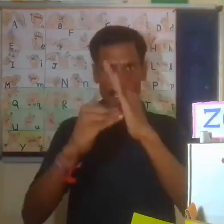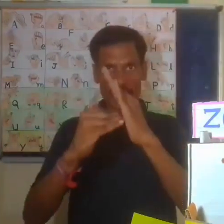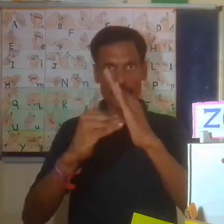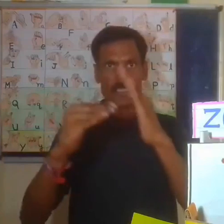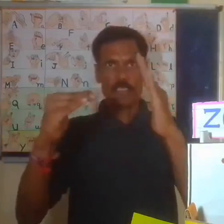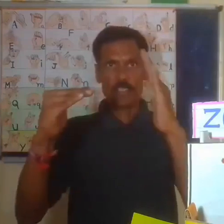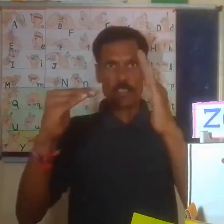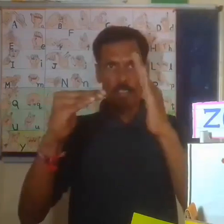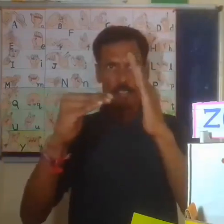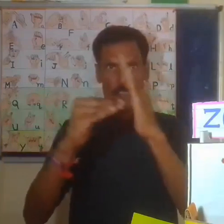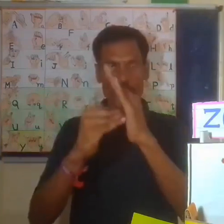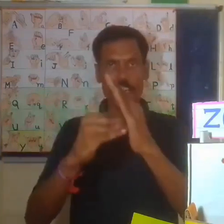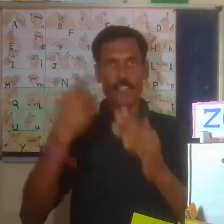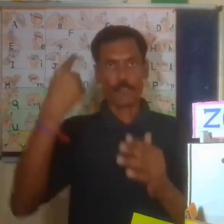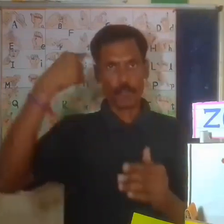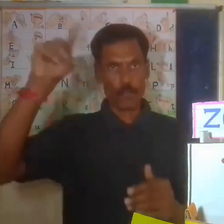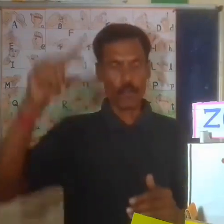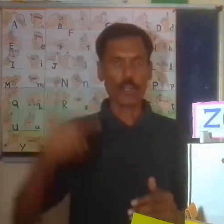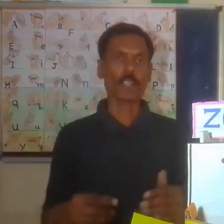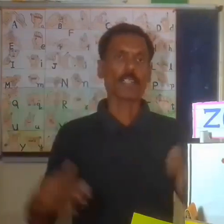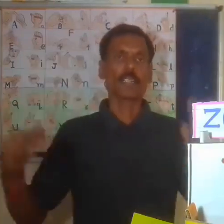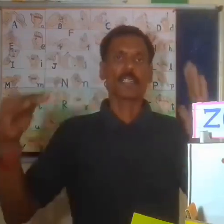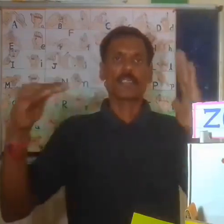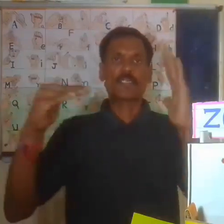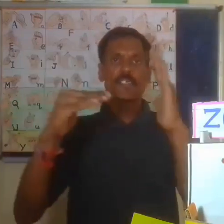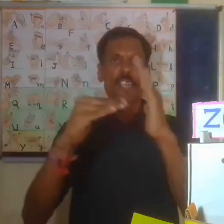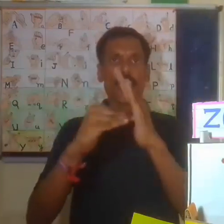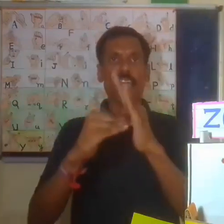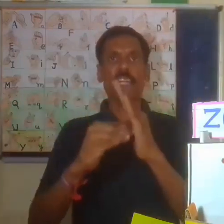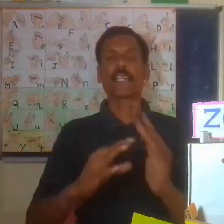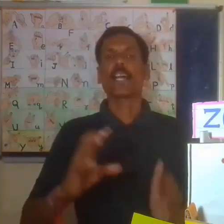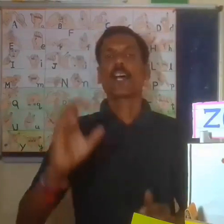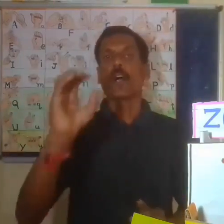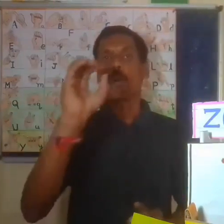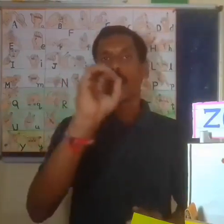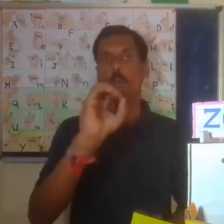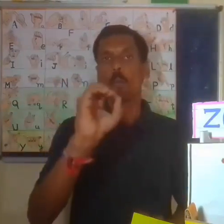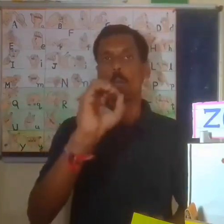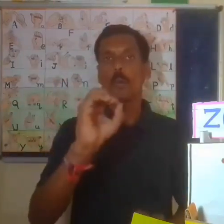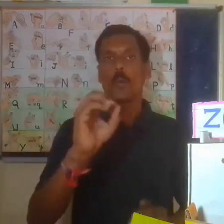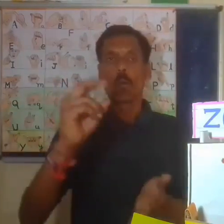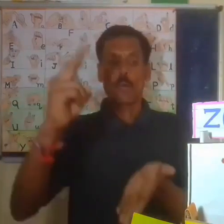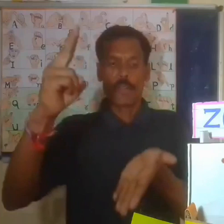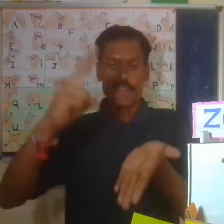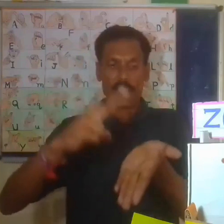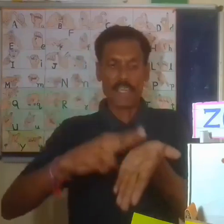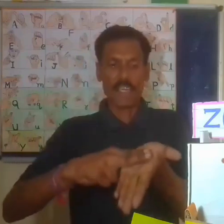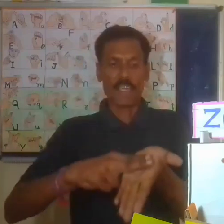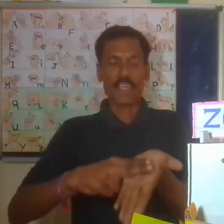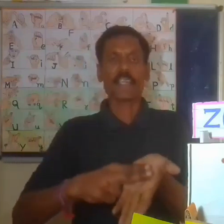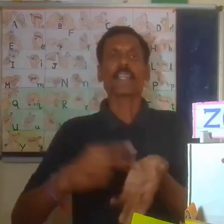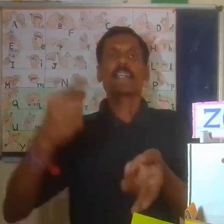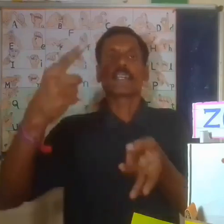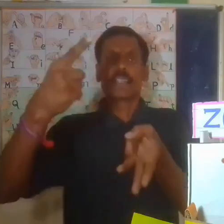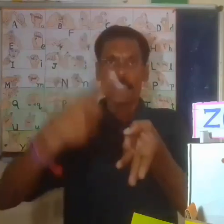जेड जेड फॉर जेड ओ एन